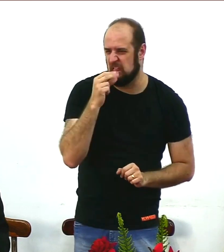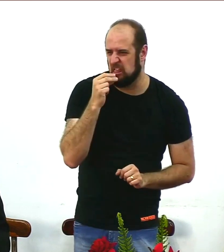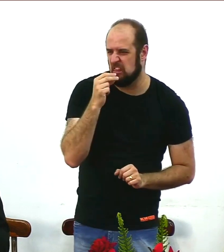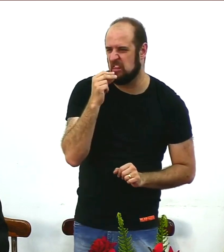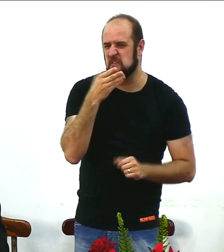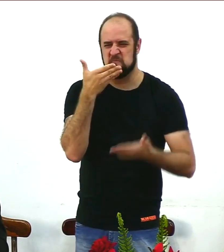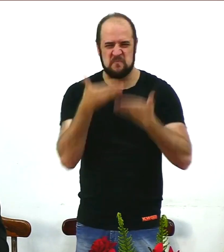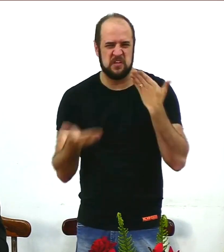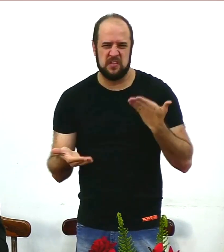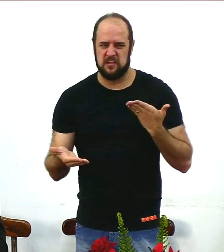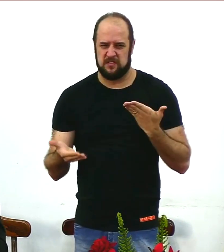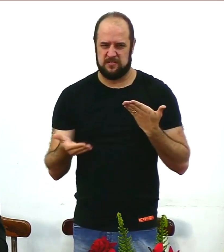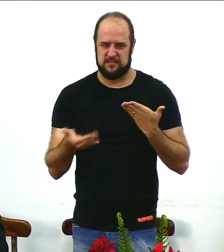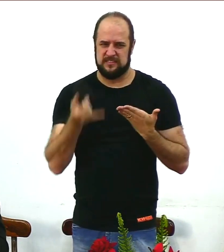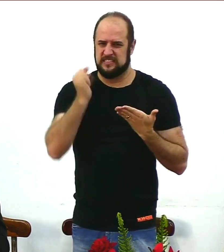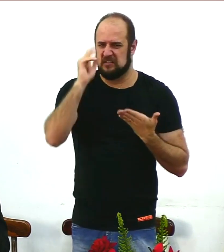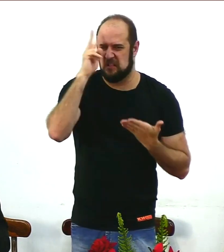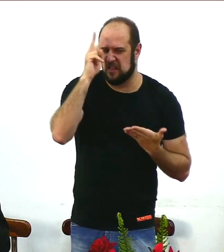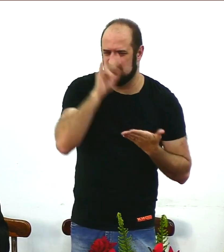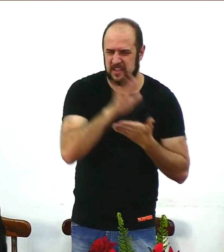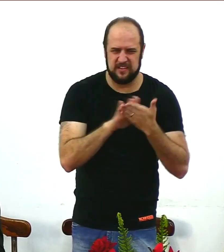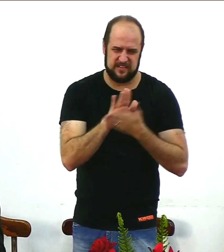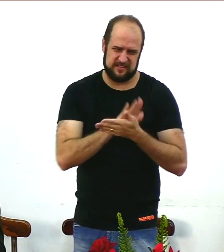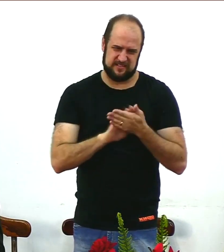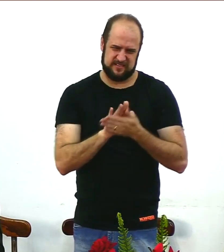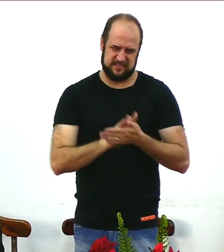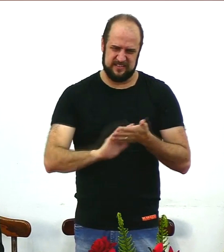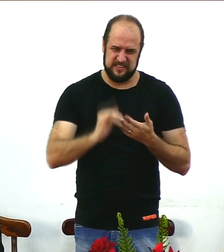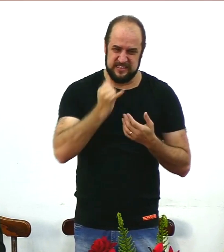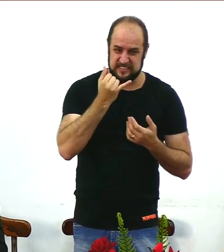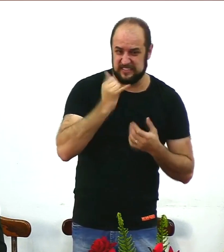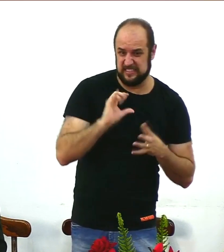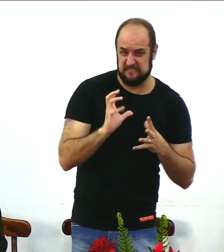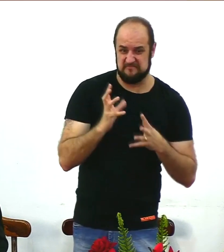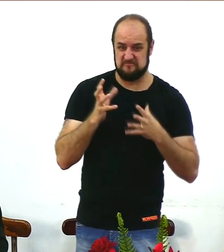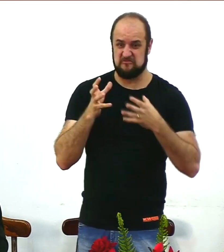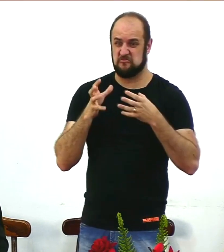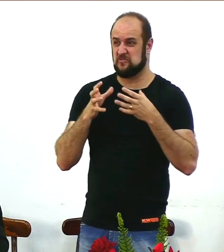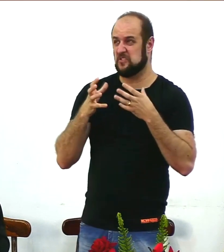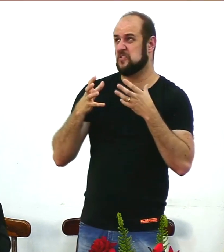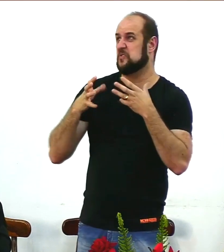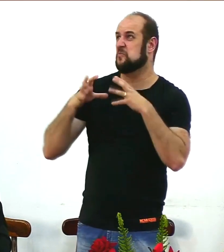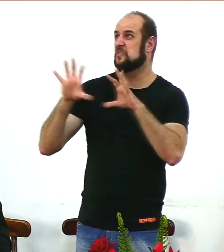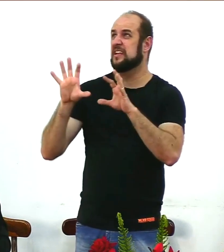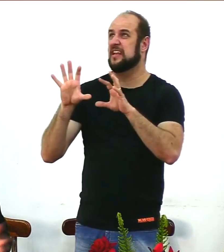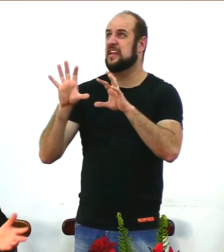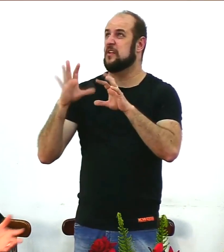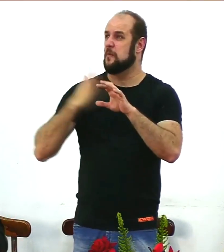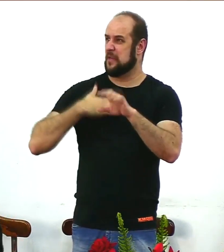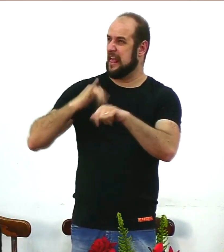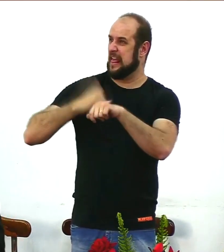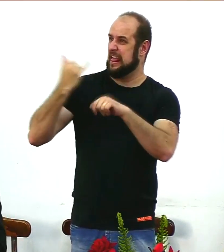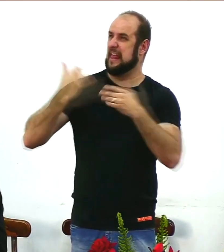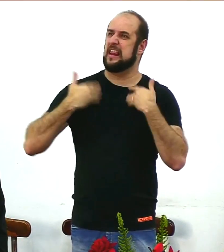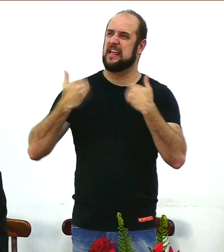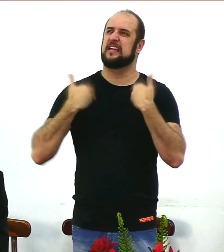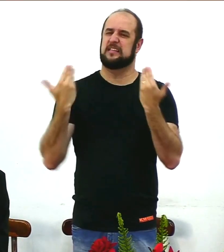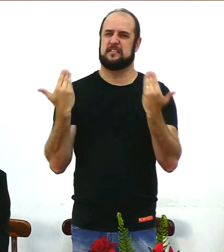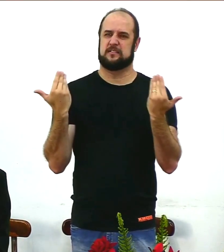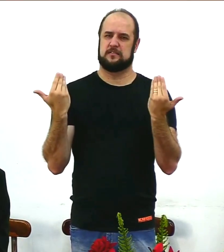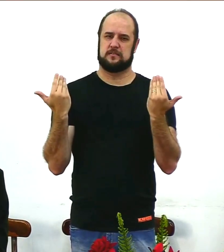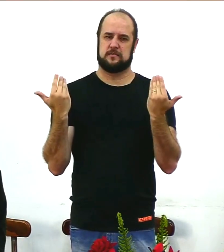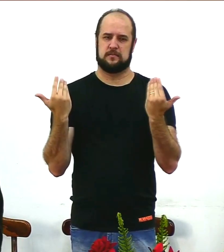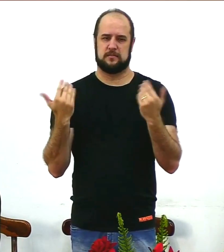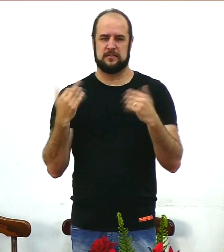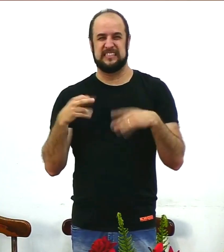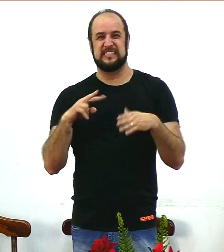sua vida, né? Mas agora não dá mais. Eu acho que não estou equivocado ao ler estes 2